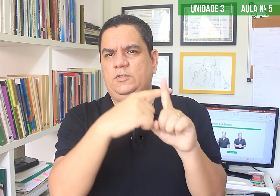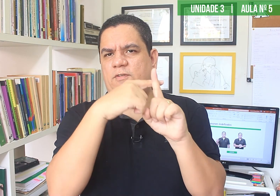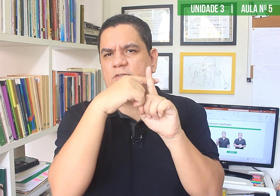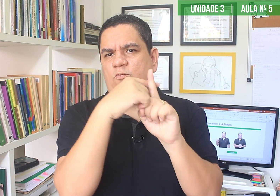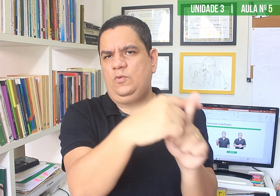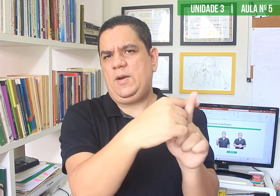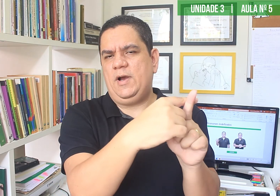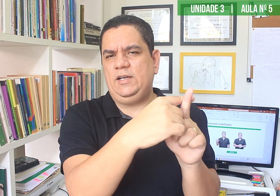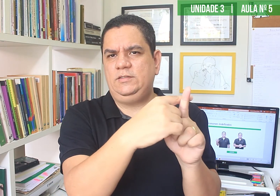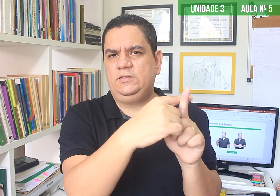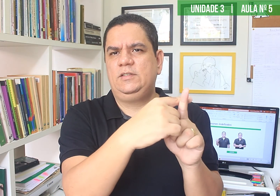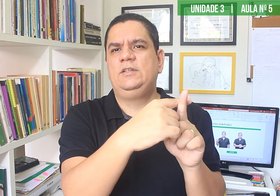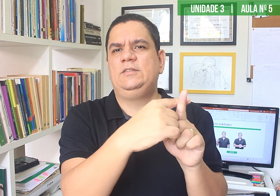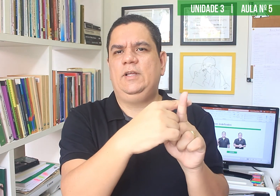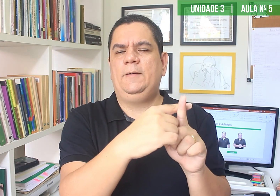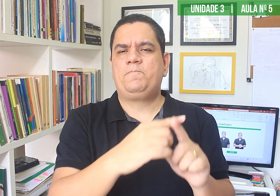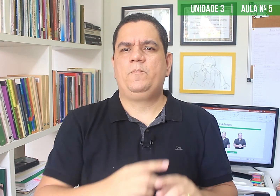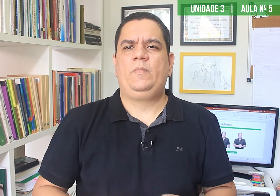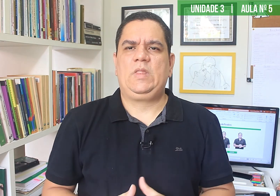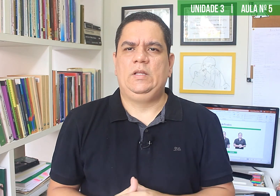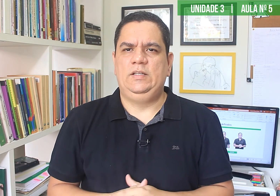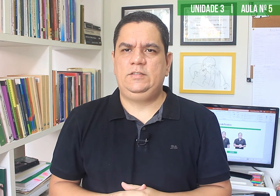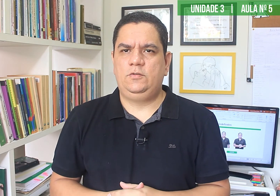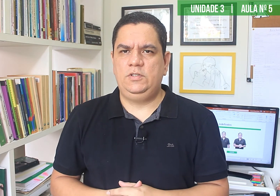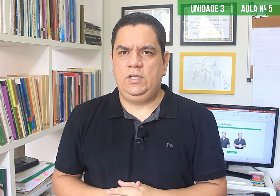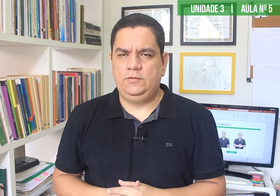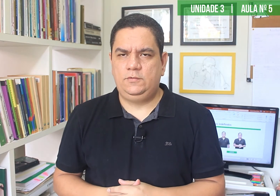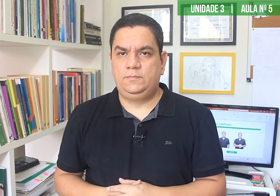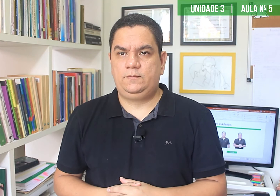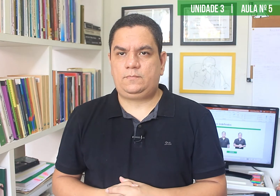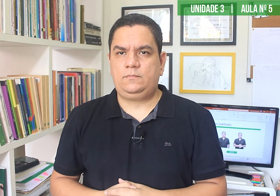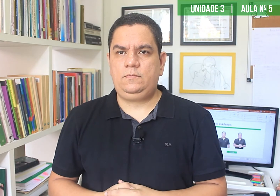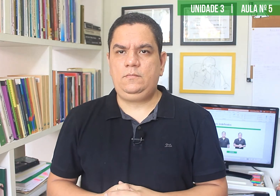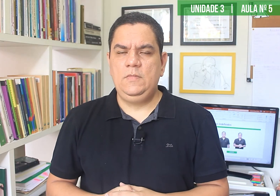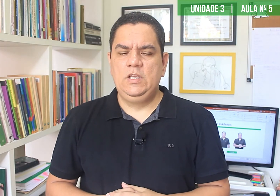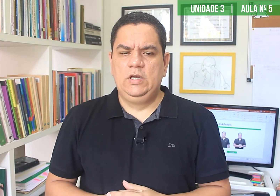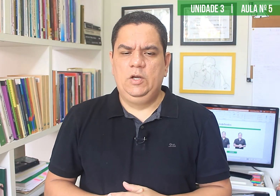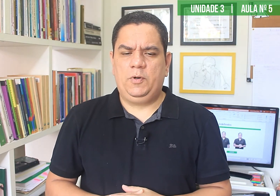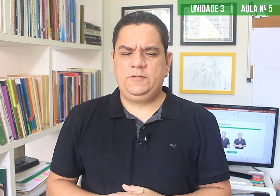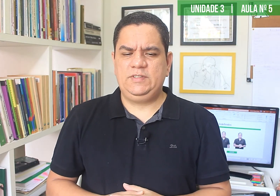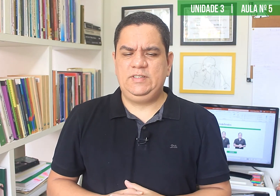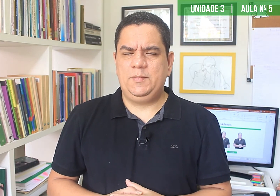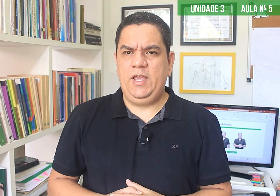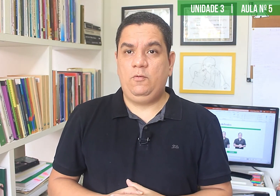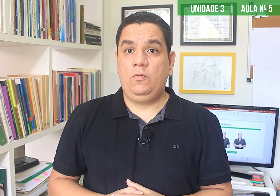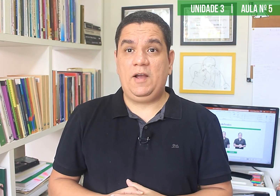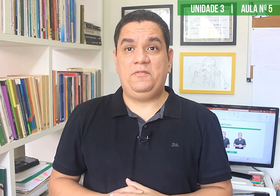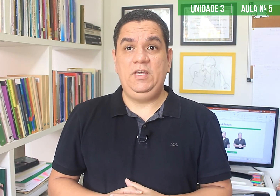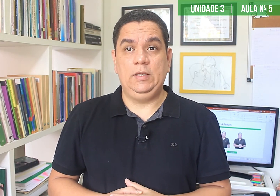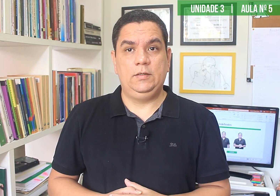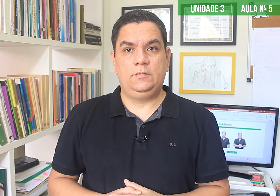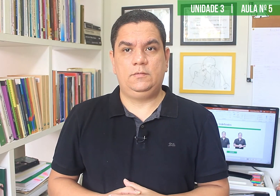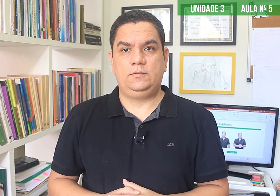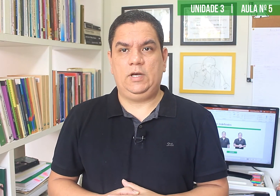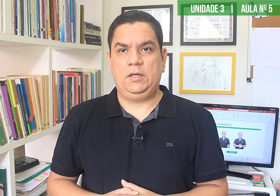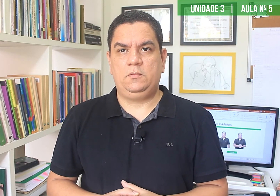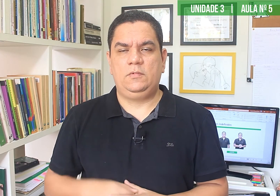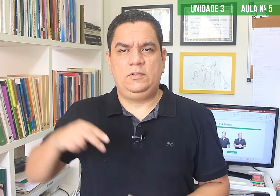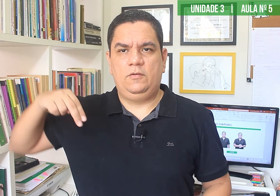fazer um nunca mais. Tá? Desses dois jeitos. Eu posso fazer também um nunca vi. Tá? Então, eu vou